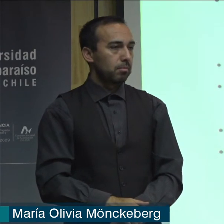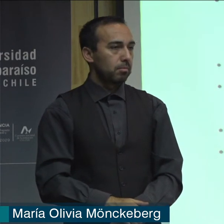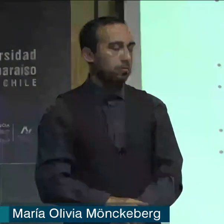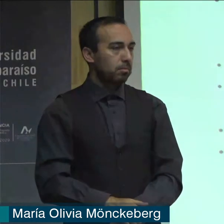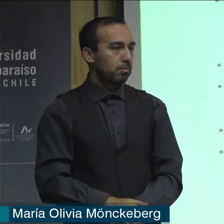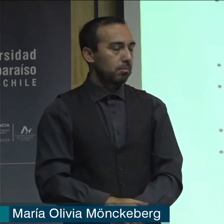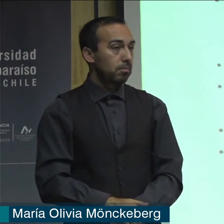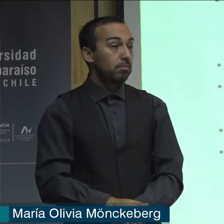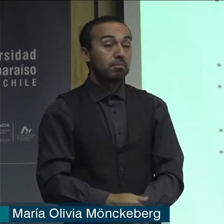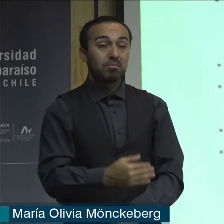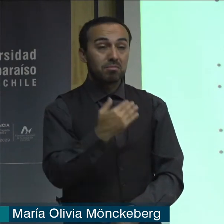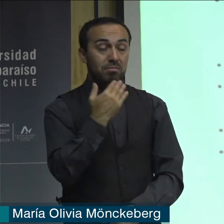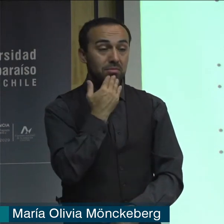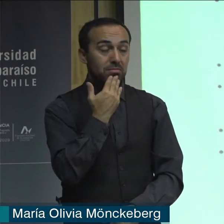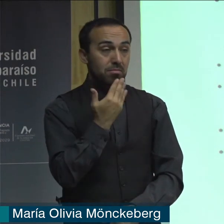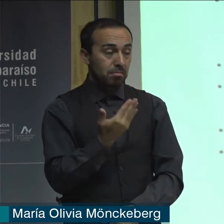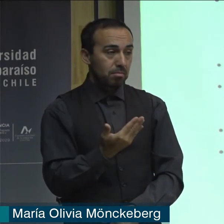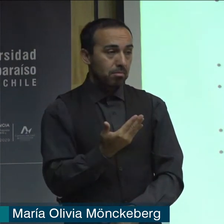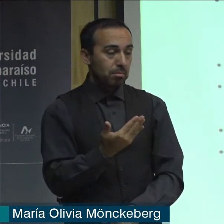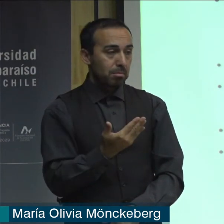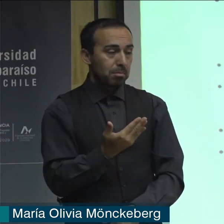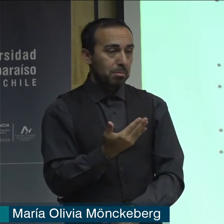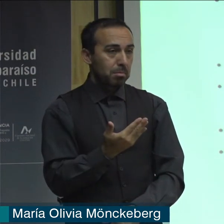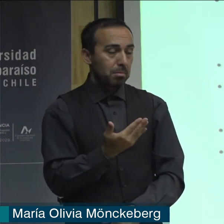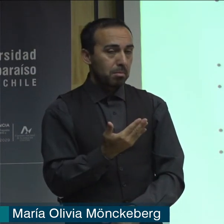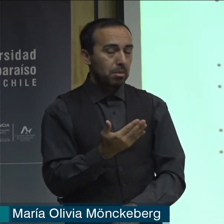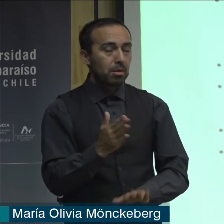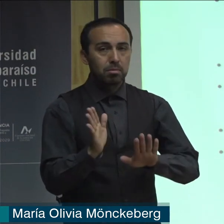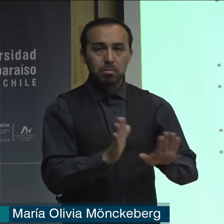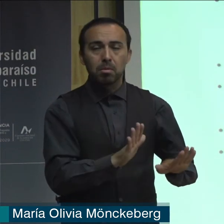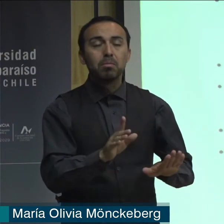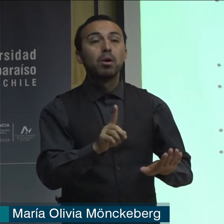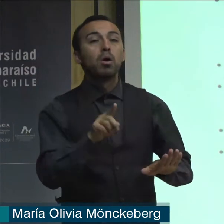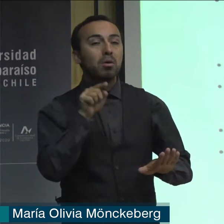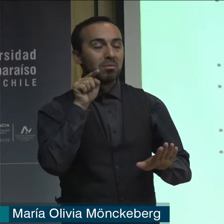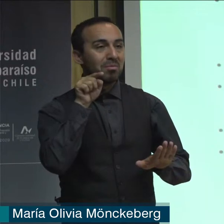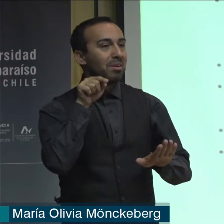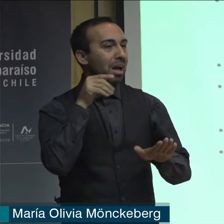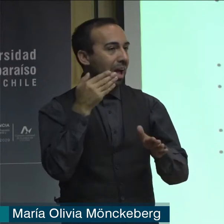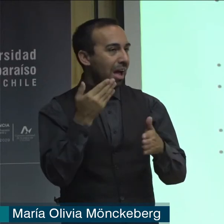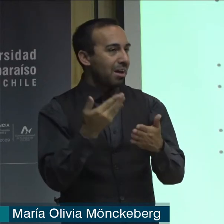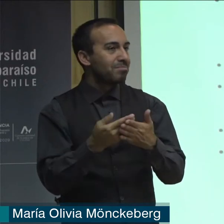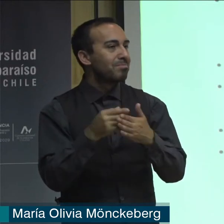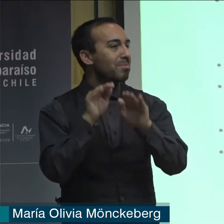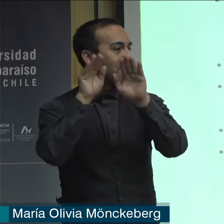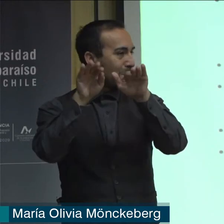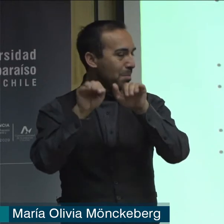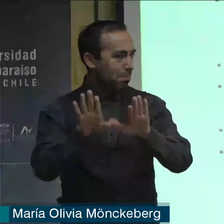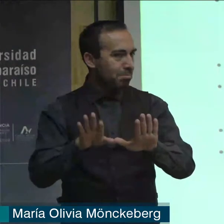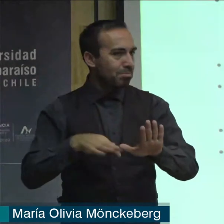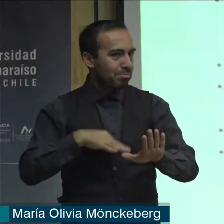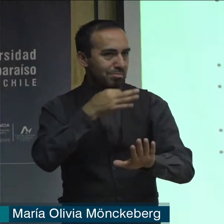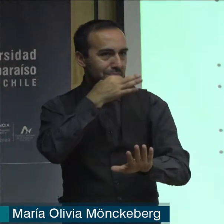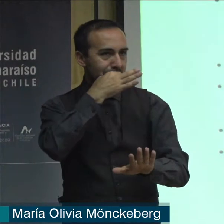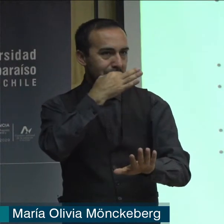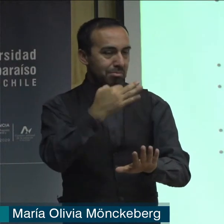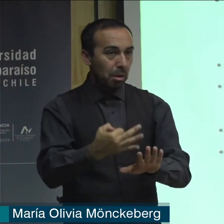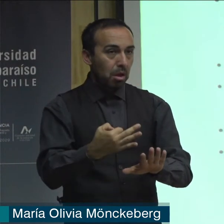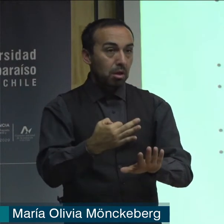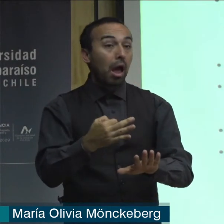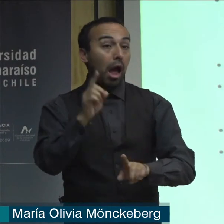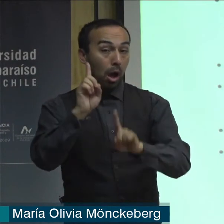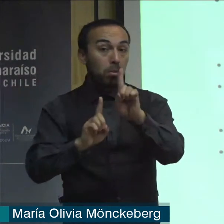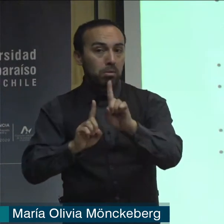tampoco y bueno por eso es probable que sea como consecuencia de eso también y de otras